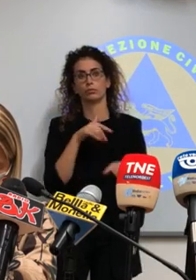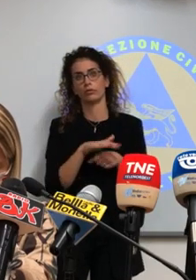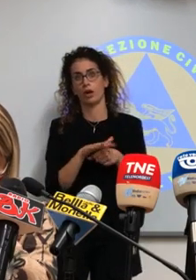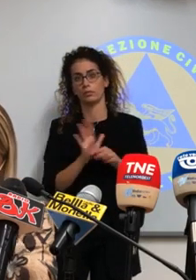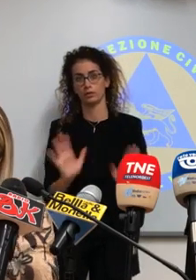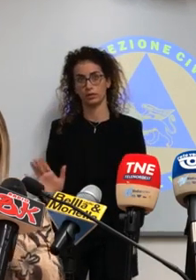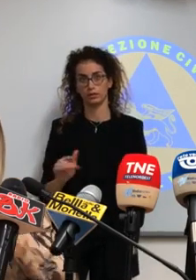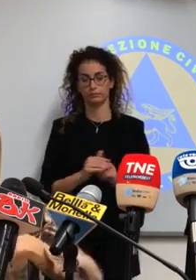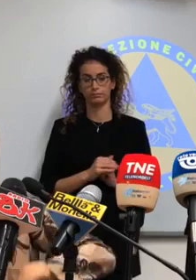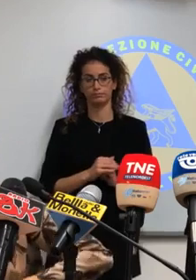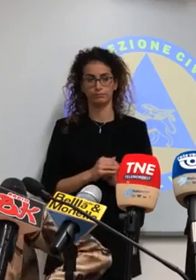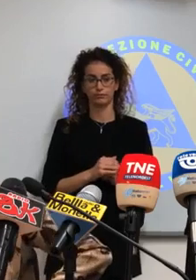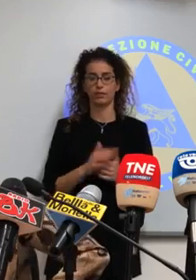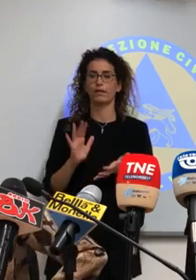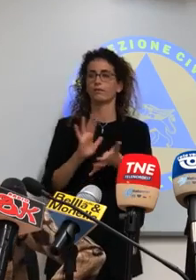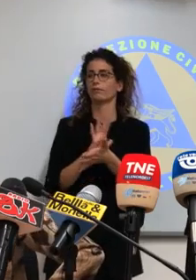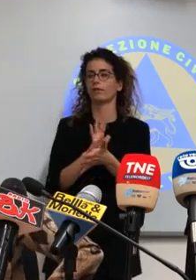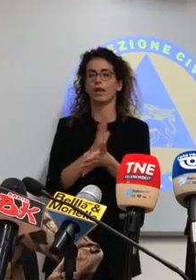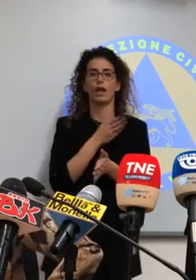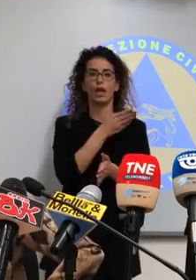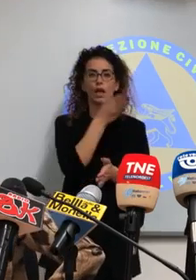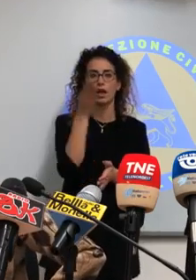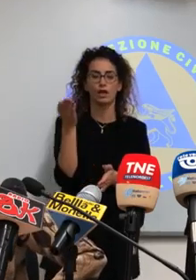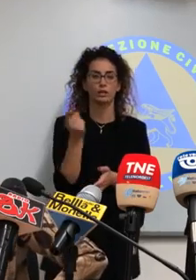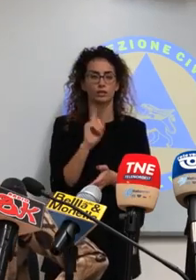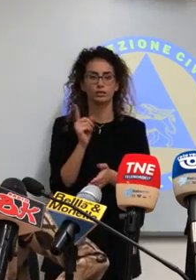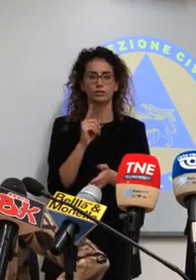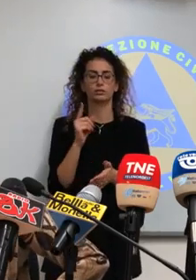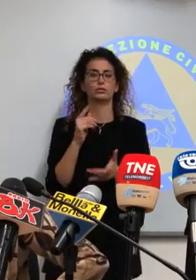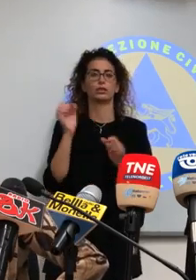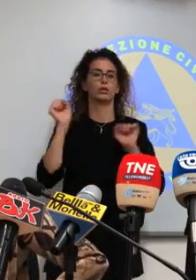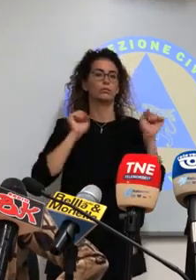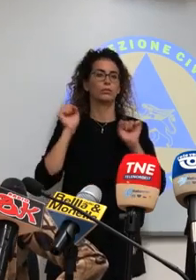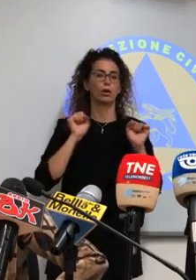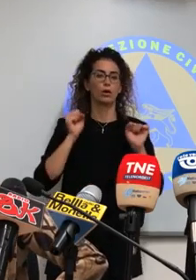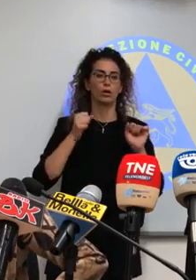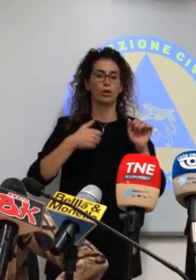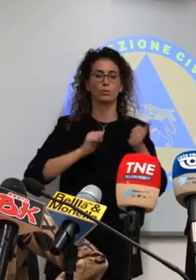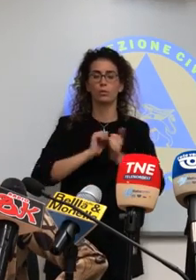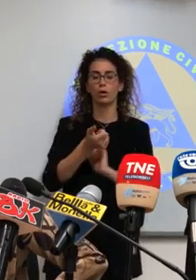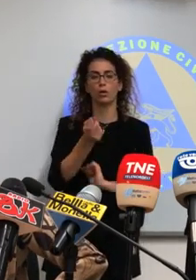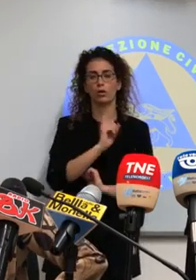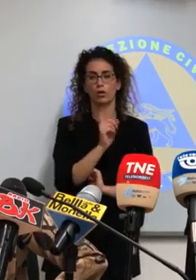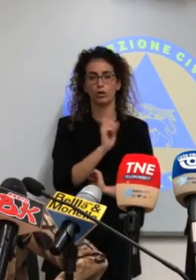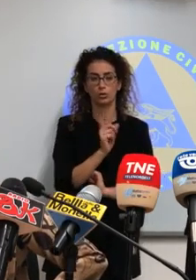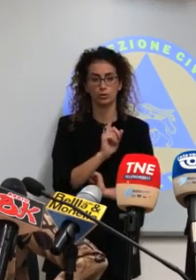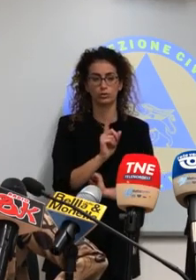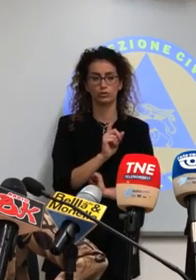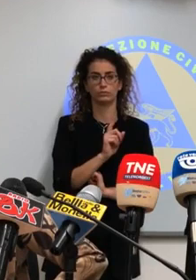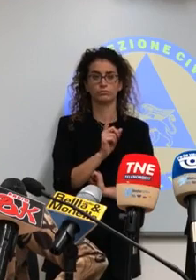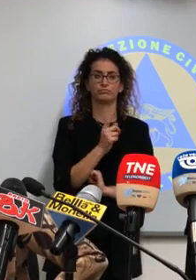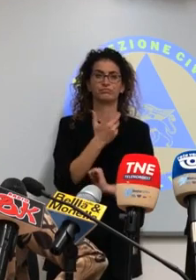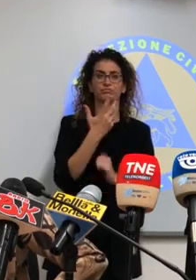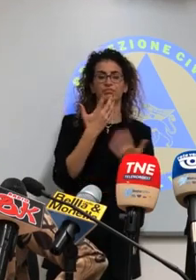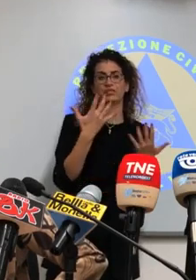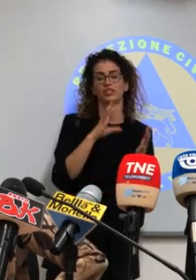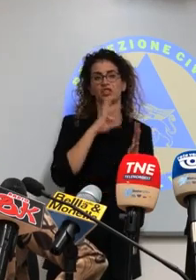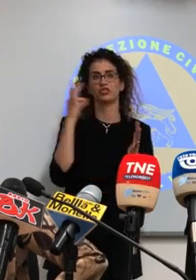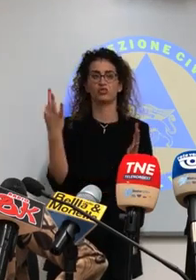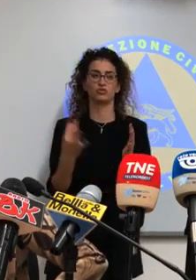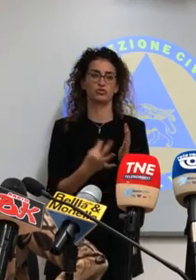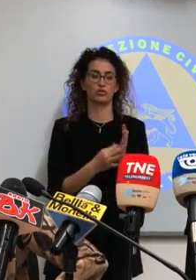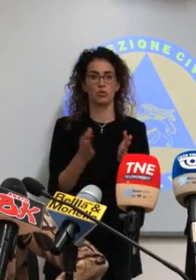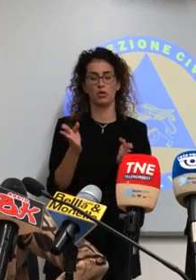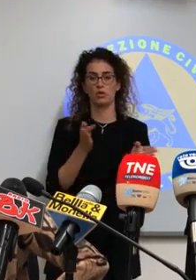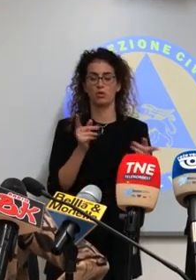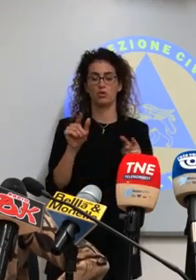famiglia. Quindi niente feste, niente centri sportivi per quei 10 giorni, che sono